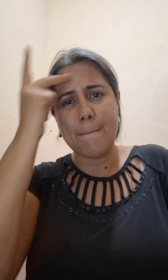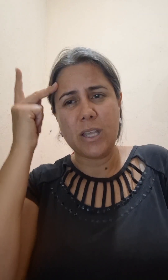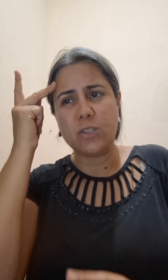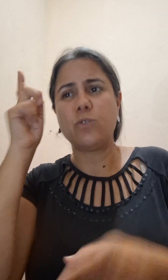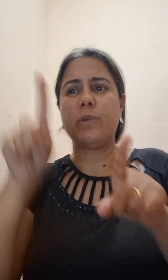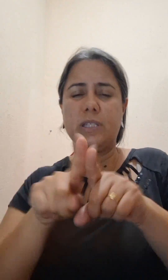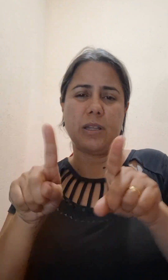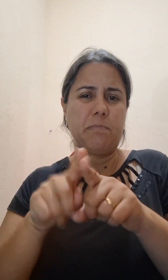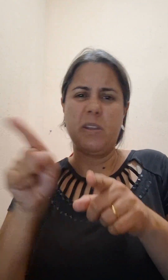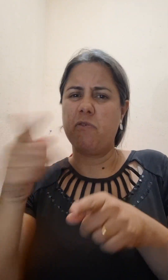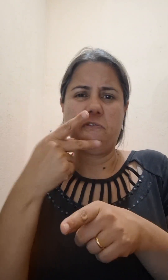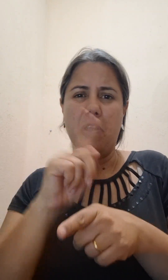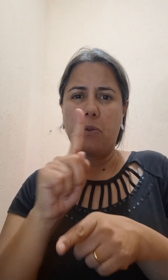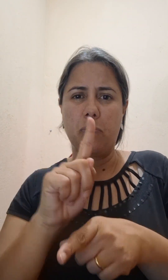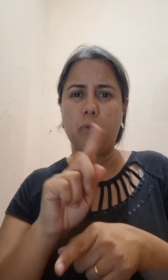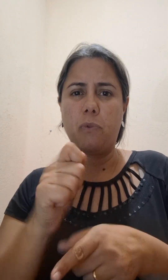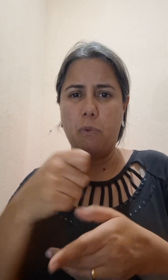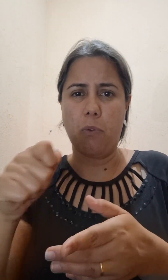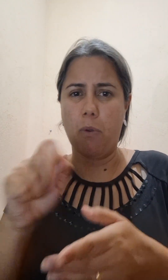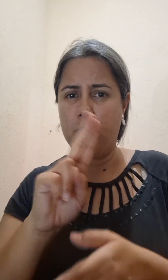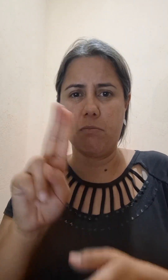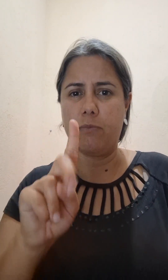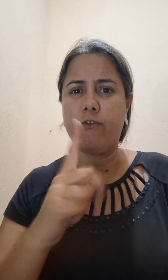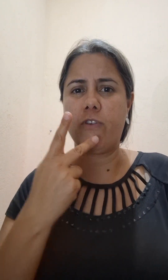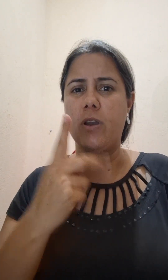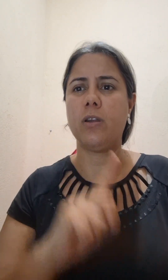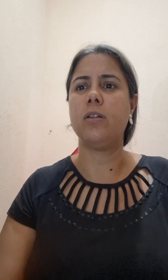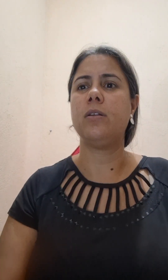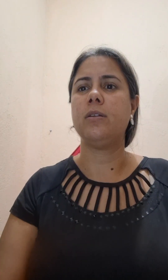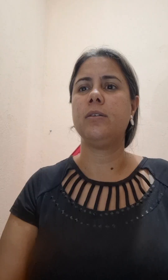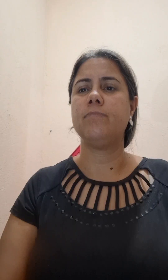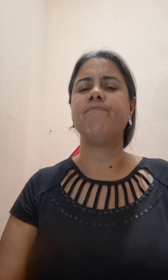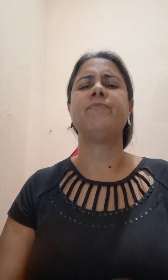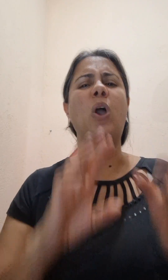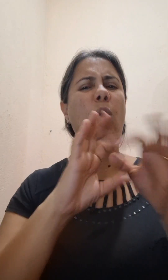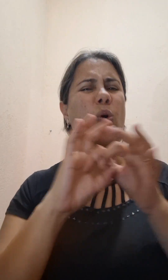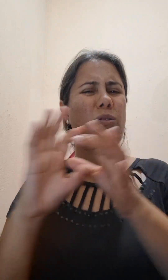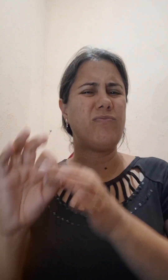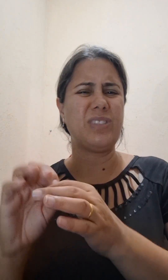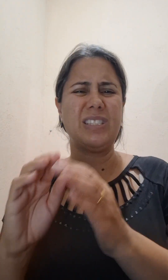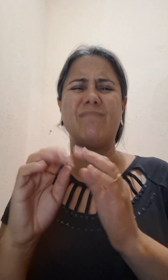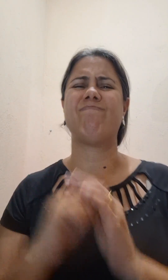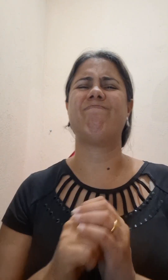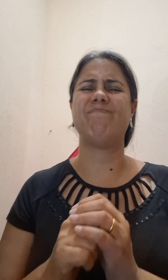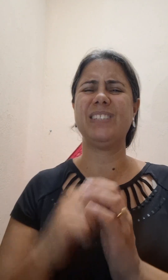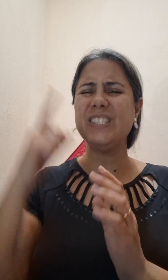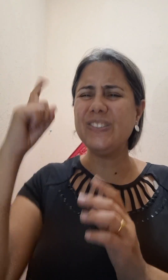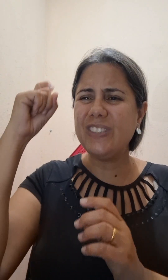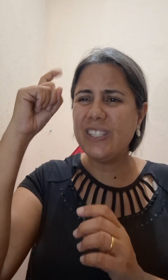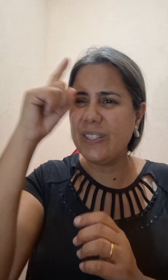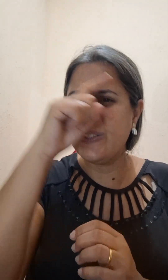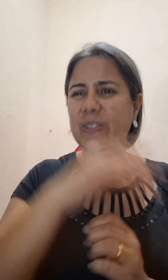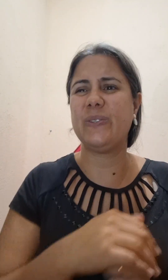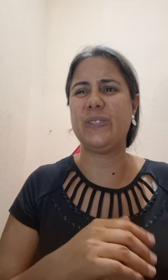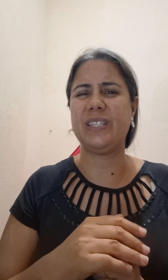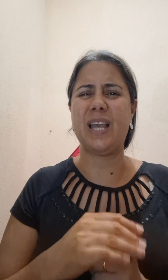150. As pessoas que escreveram, né, os autores, foi Davi e também outras pessoas que não foi falado o